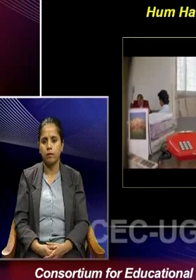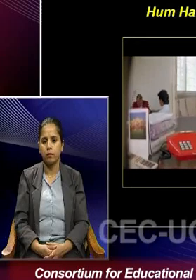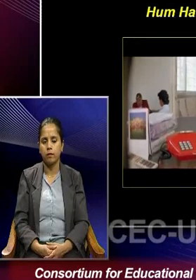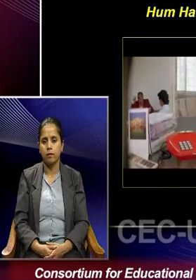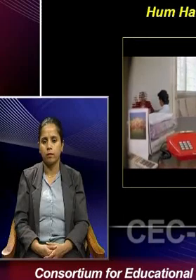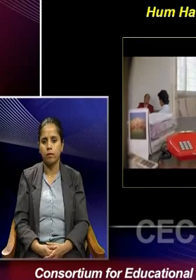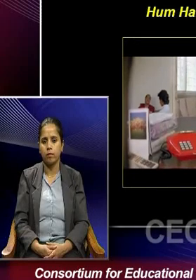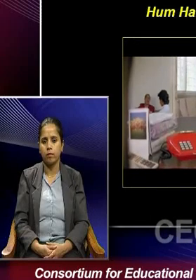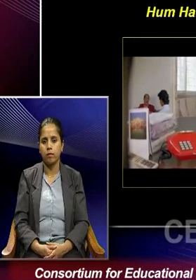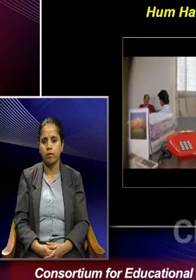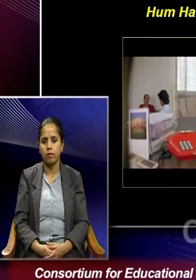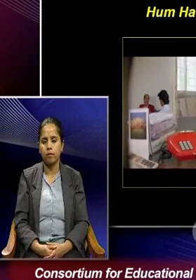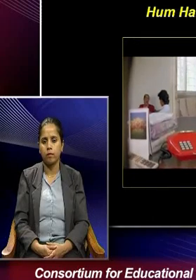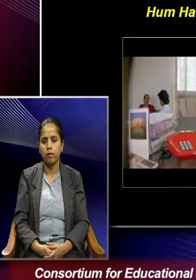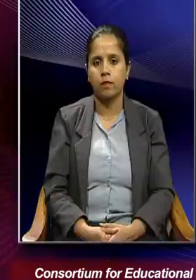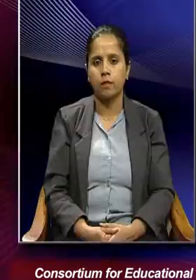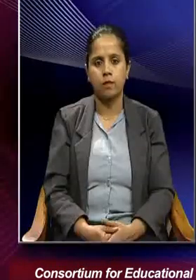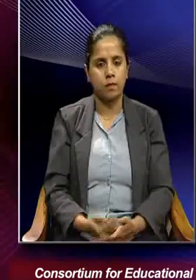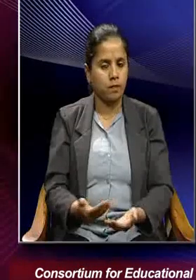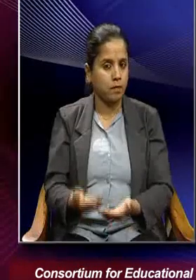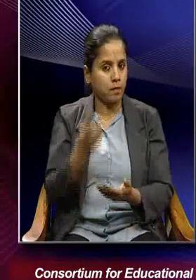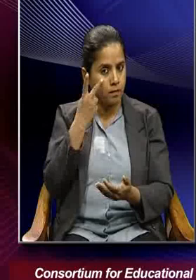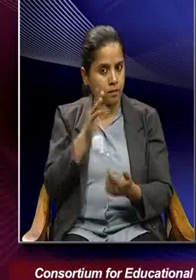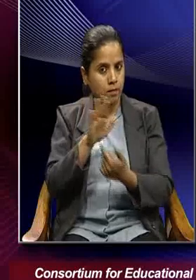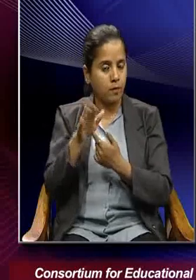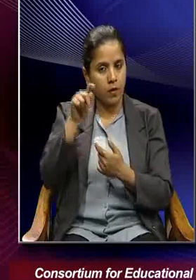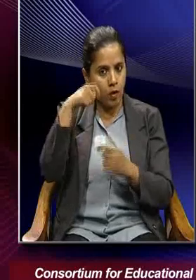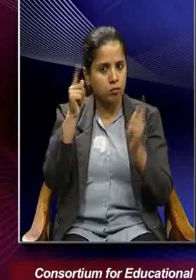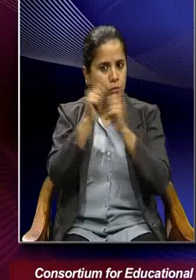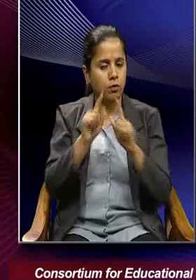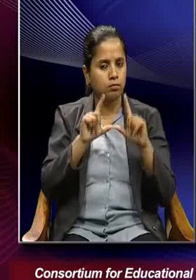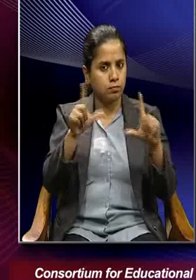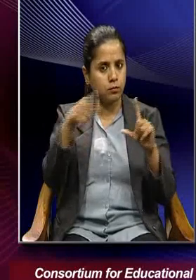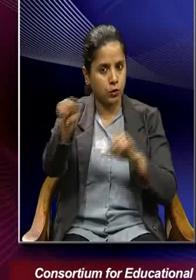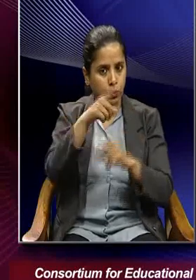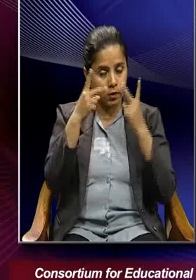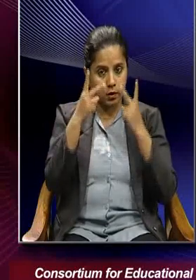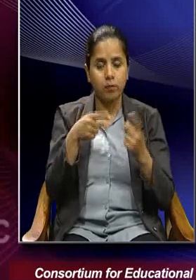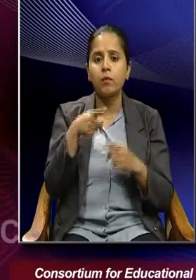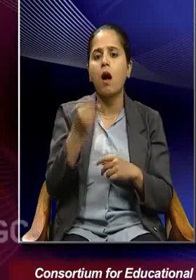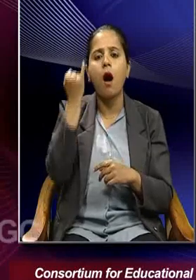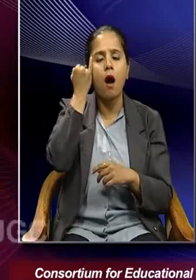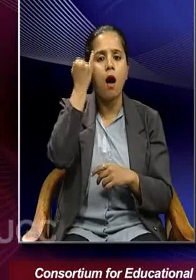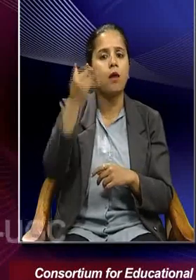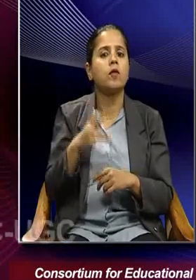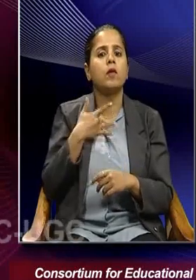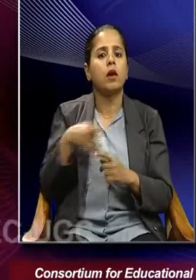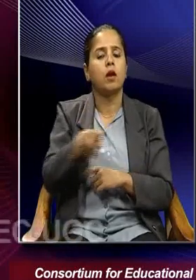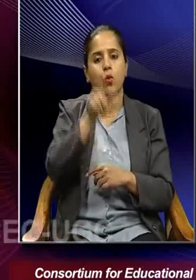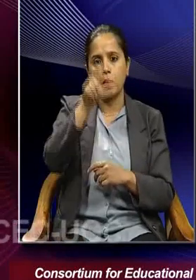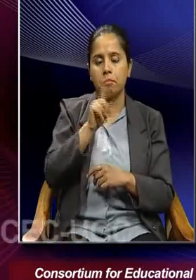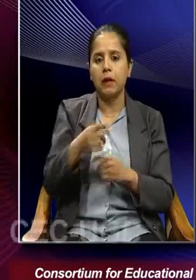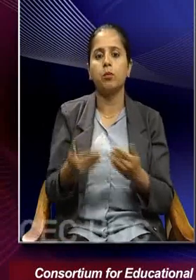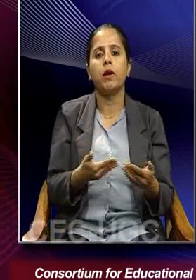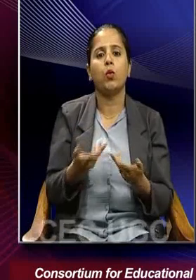हम तुमको फुटपाथ पे ला सकता है। So in the film clip we also see that how this idea that how one has to behave